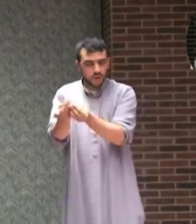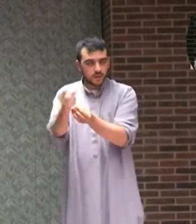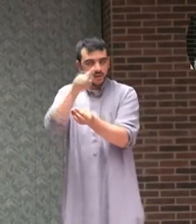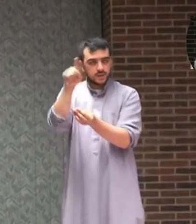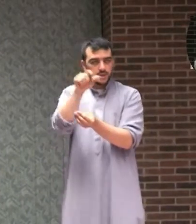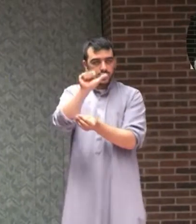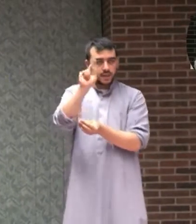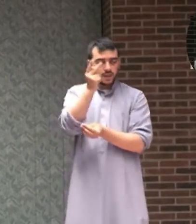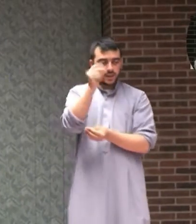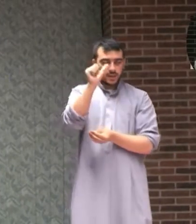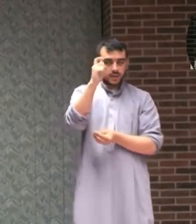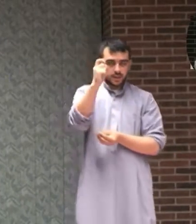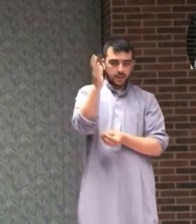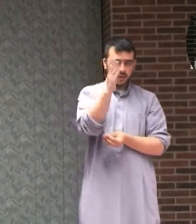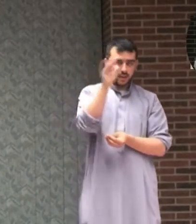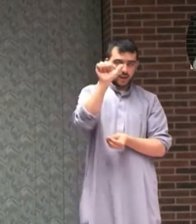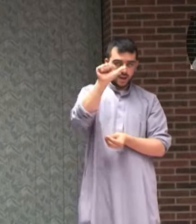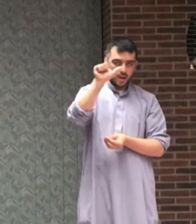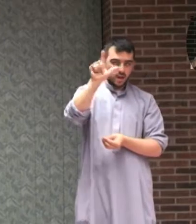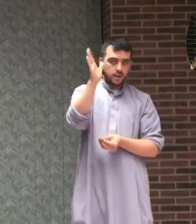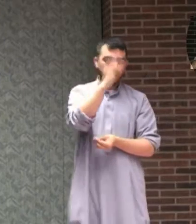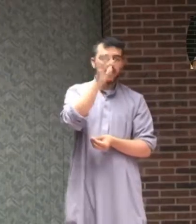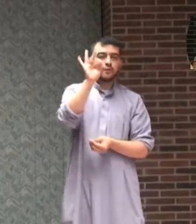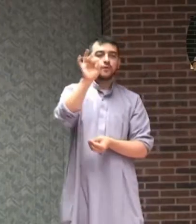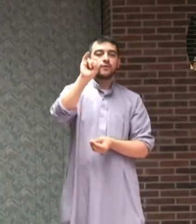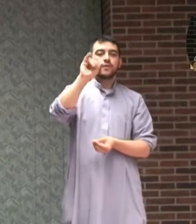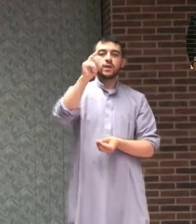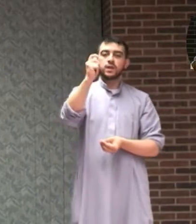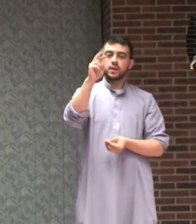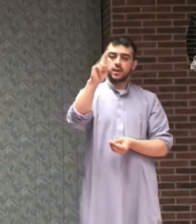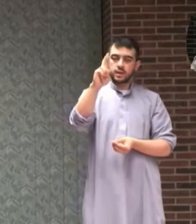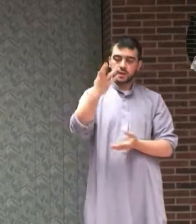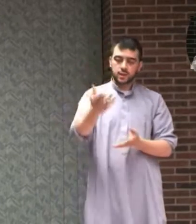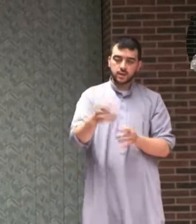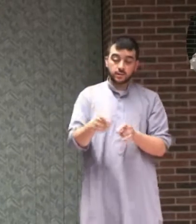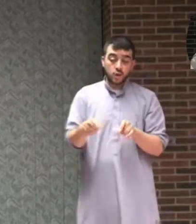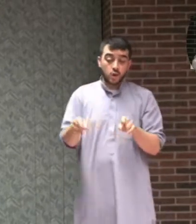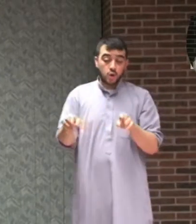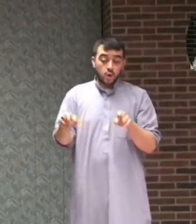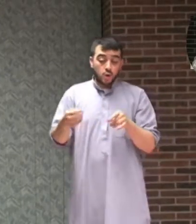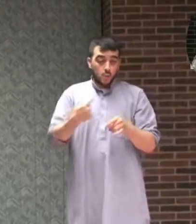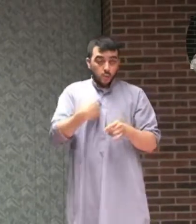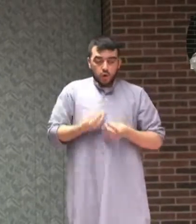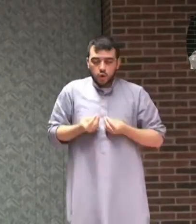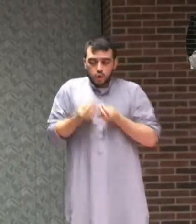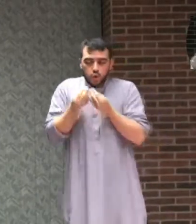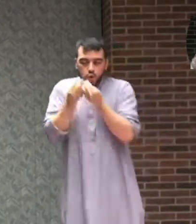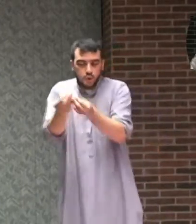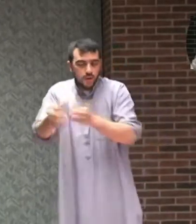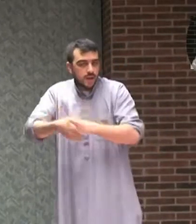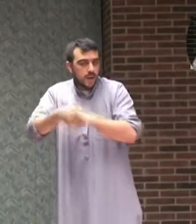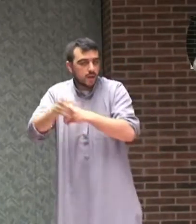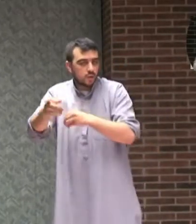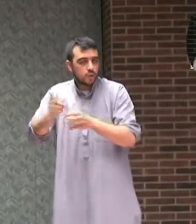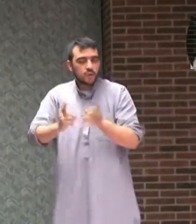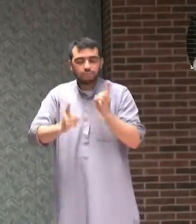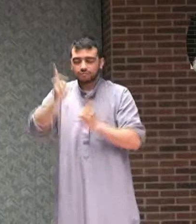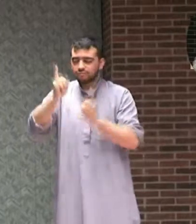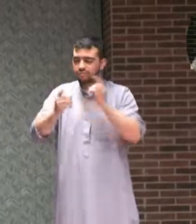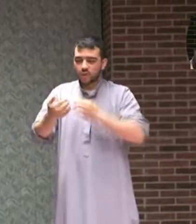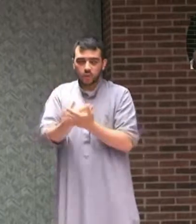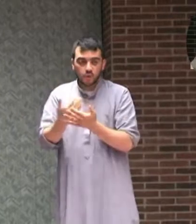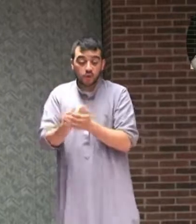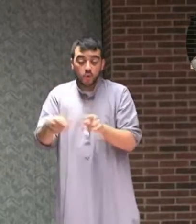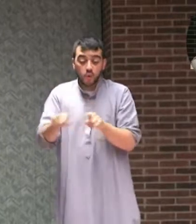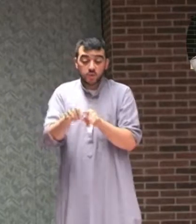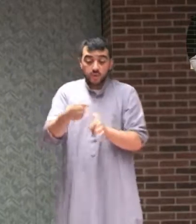occasion, cette zakat al-fitr, cette aumône de fitr, et en même temps pour nous de rectifier les manquements